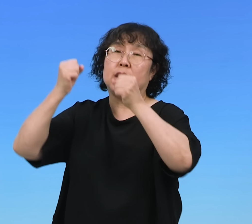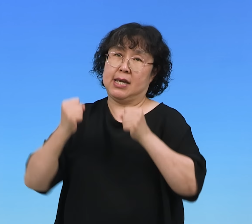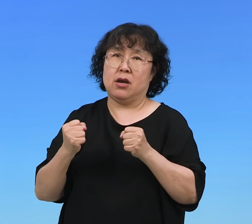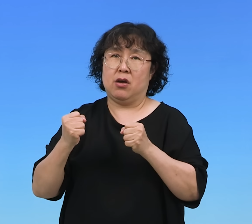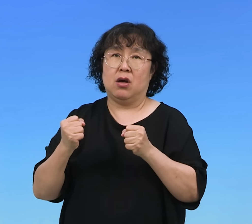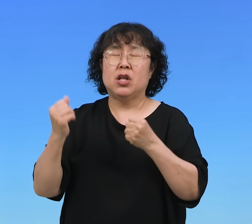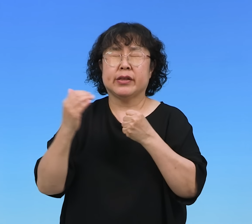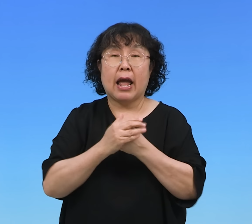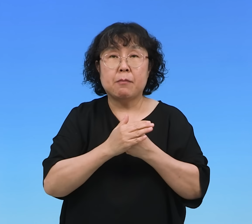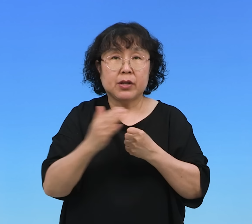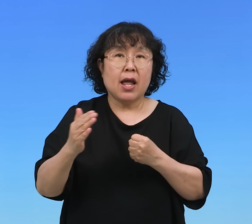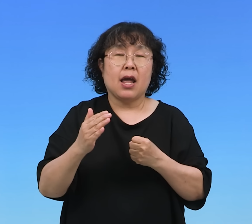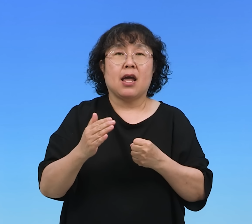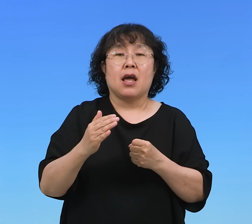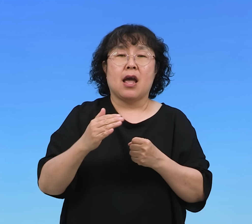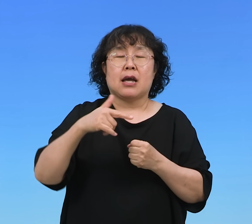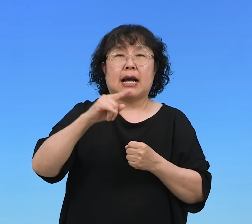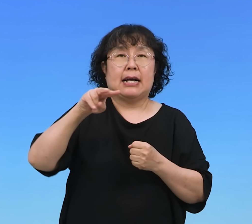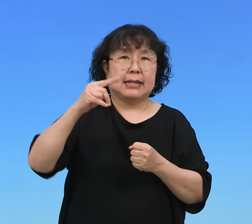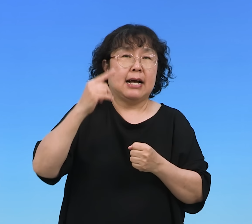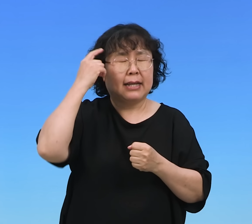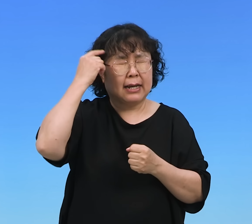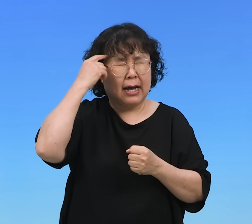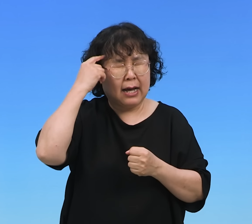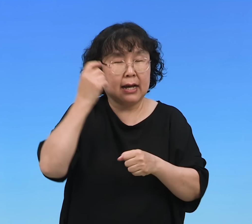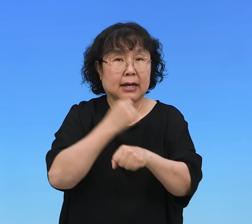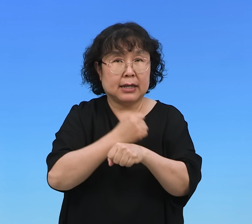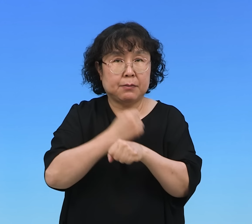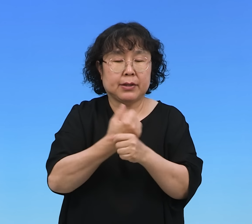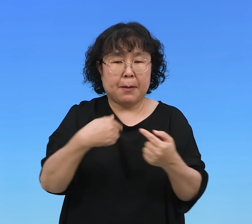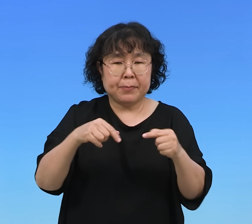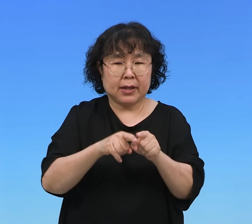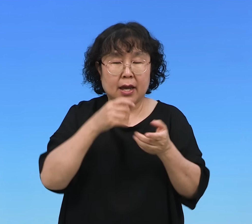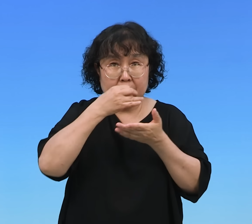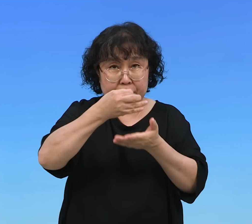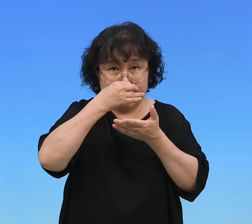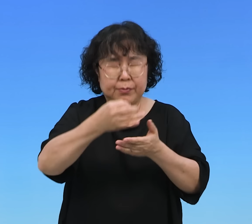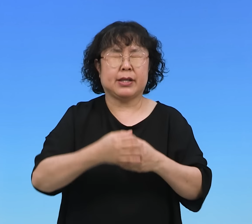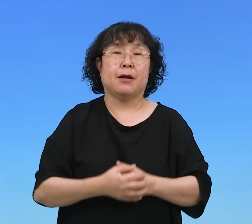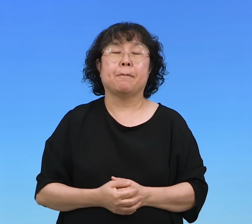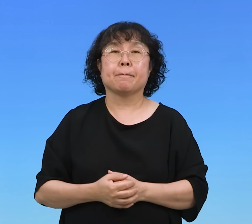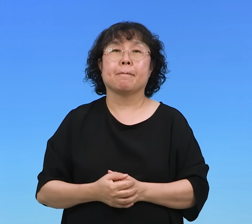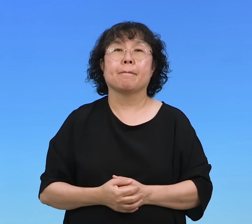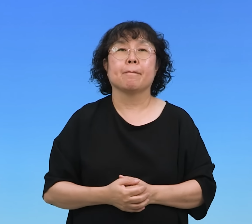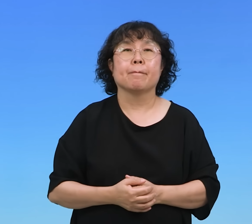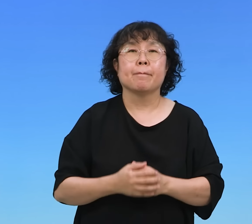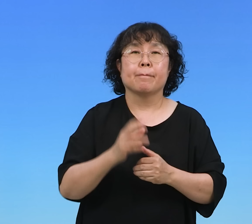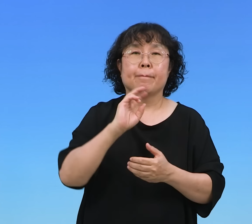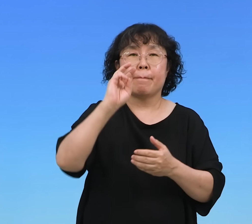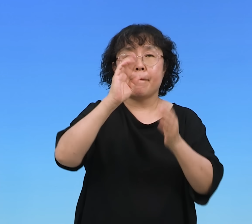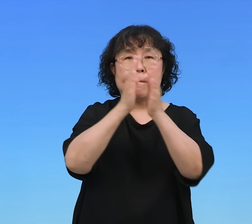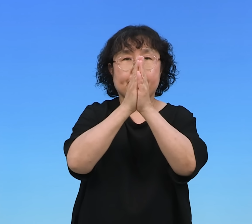가사를 생각하시면서 한번 같이 불러보기 원합니다. 나의 기도하는 것보다,